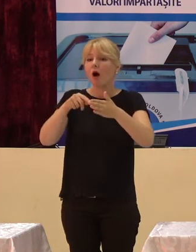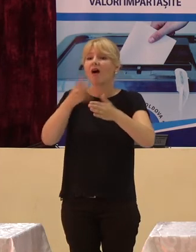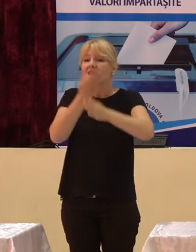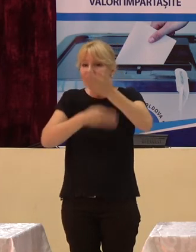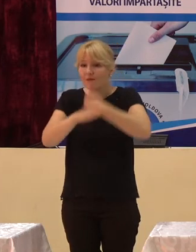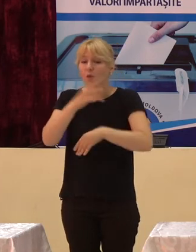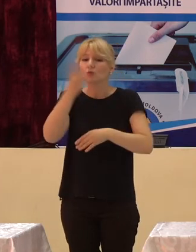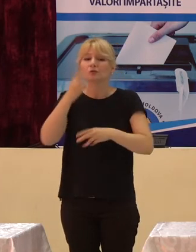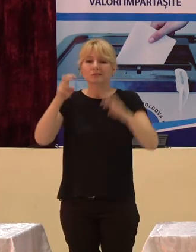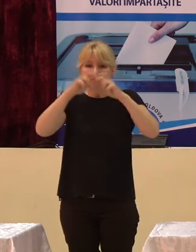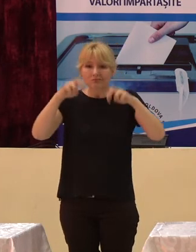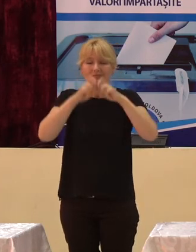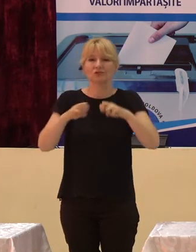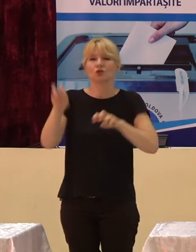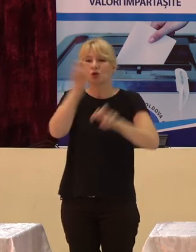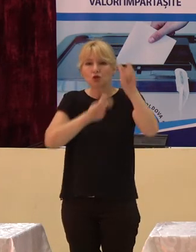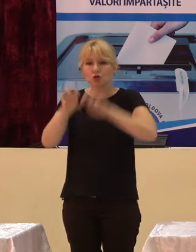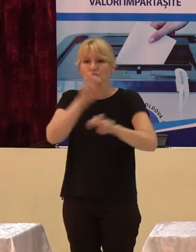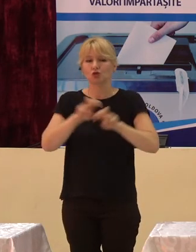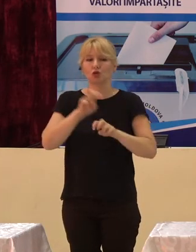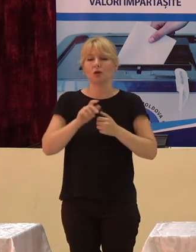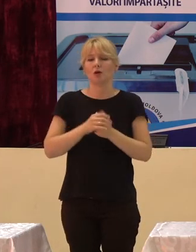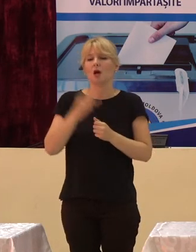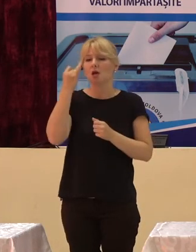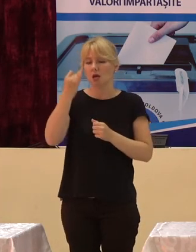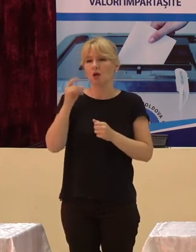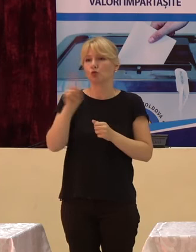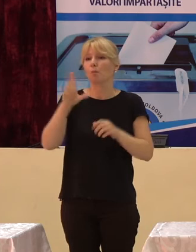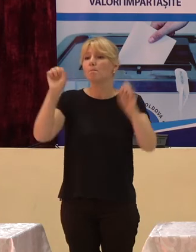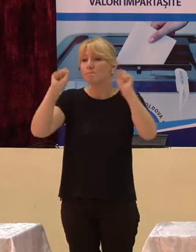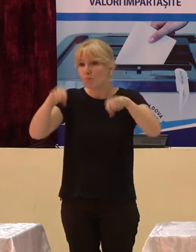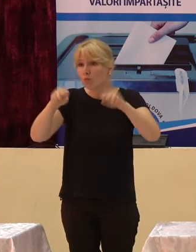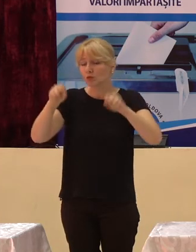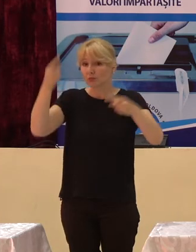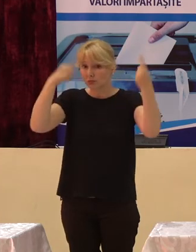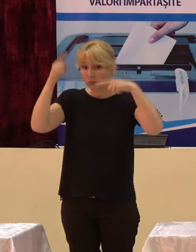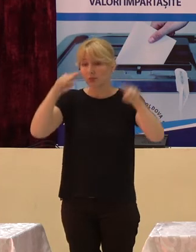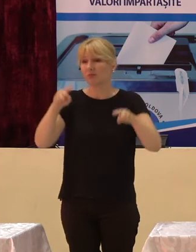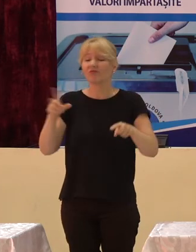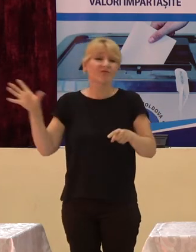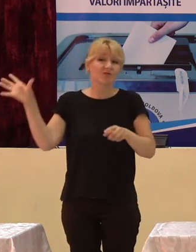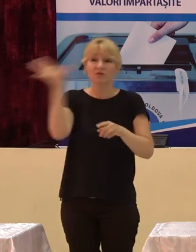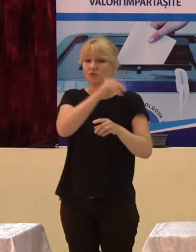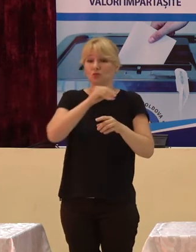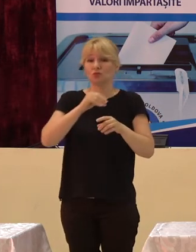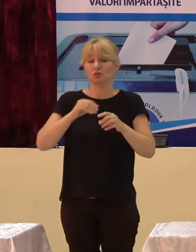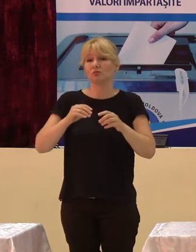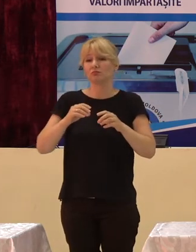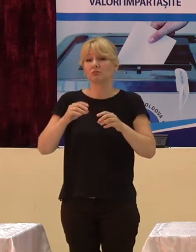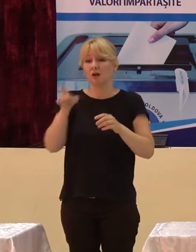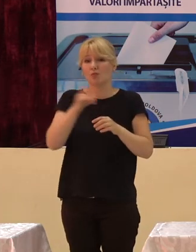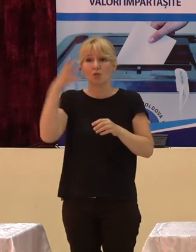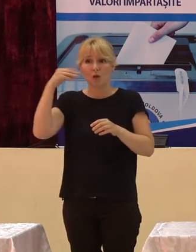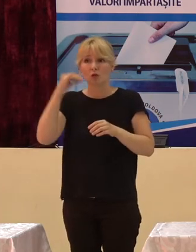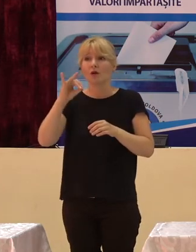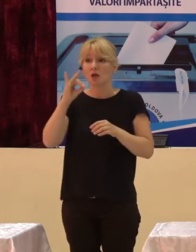găsim expertiza, experiența și potențialul creativ peste tot, în întreaga țară, și persoanele cu